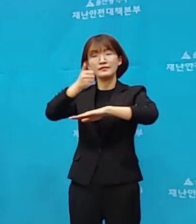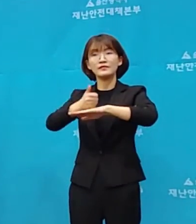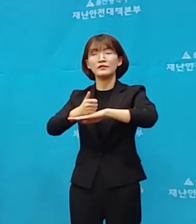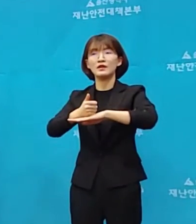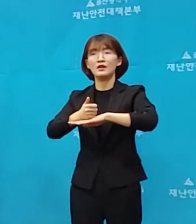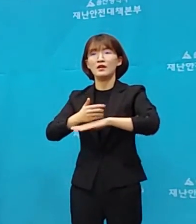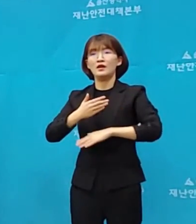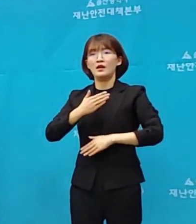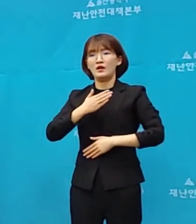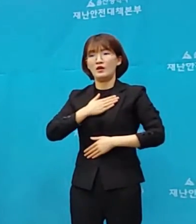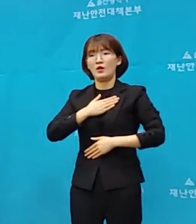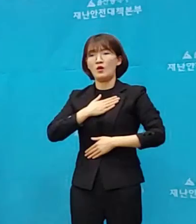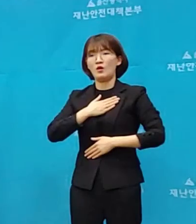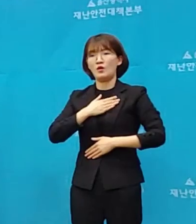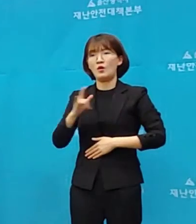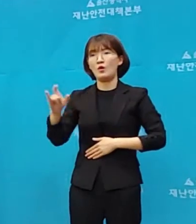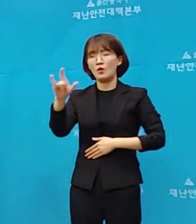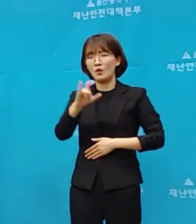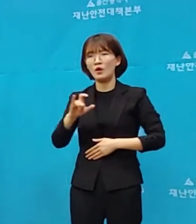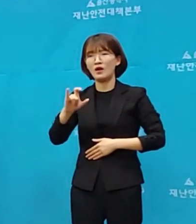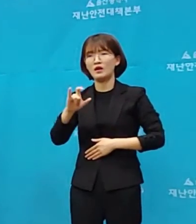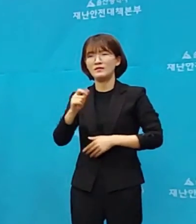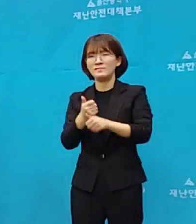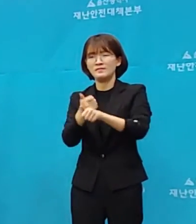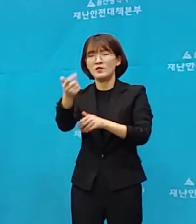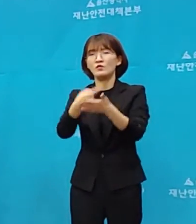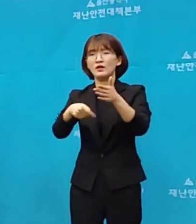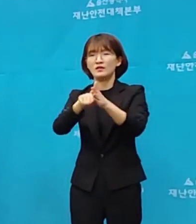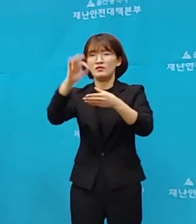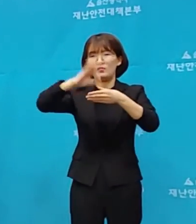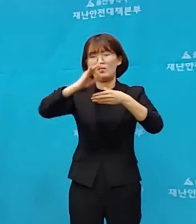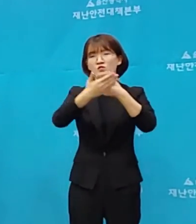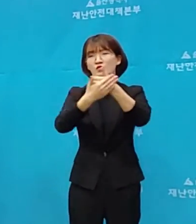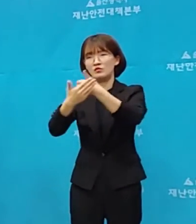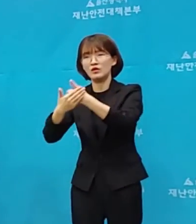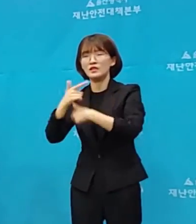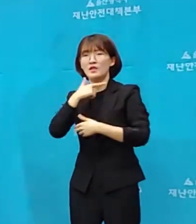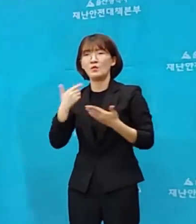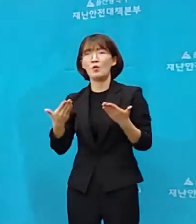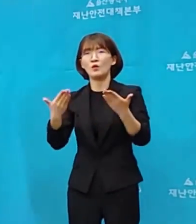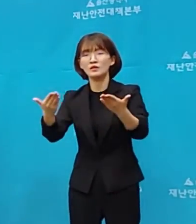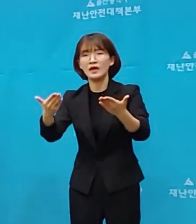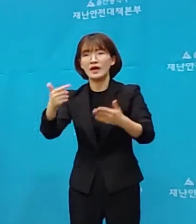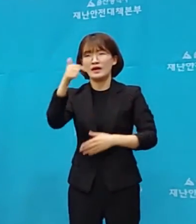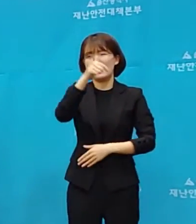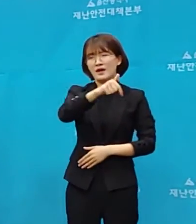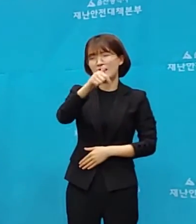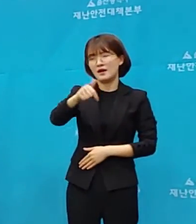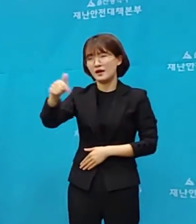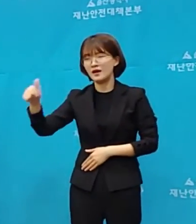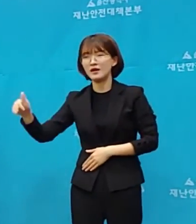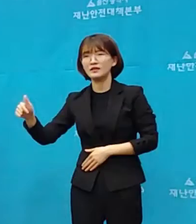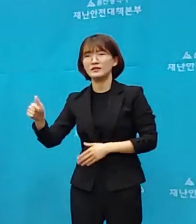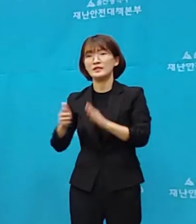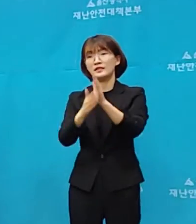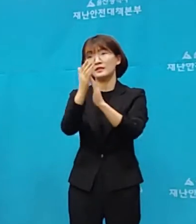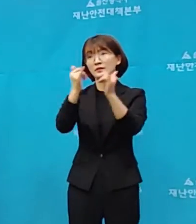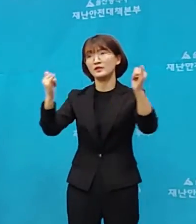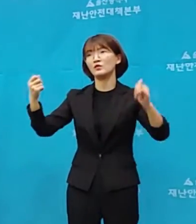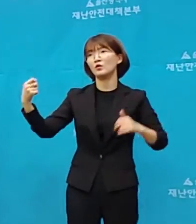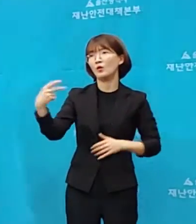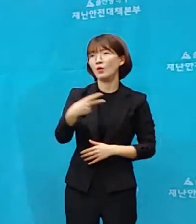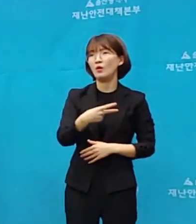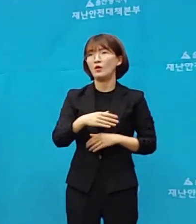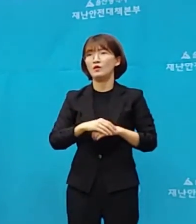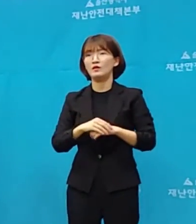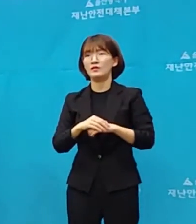코로나19 극복을 위해 성금을 보내주시거나 자원봉사에 참여해주신 각계 각층의 시민과